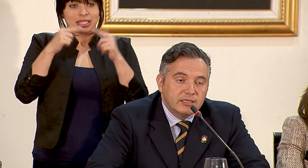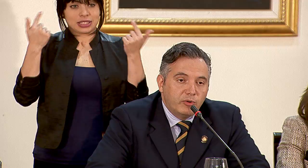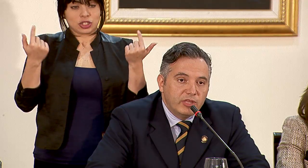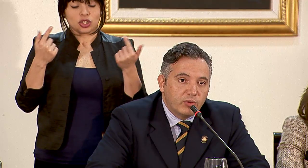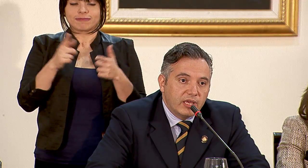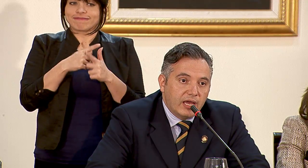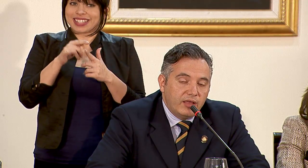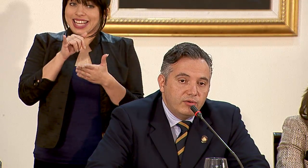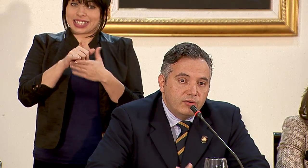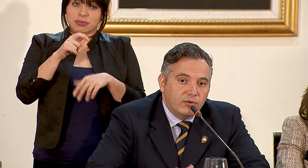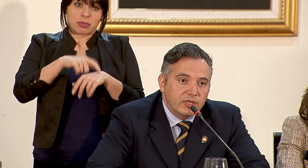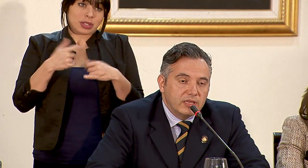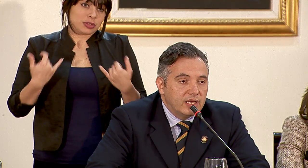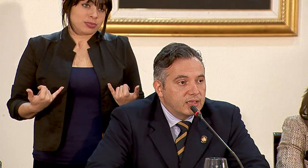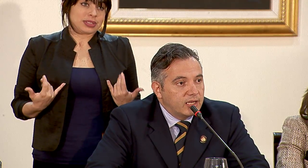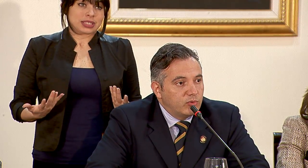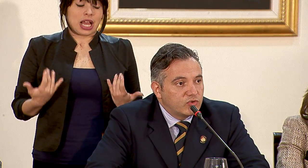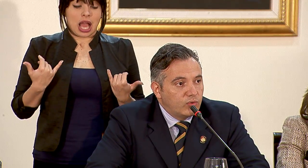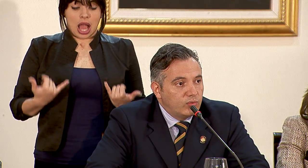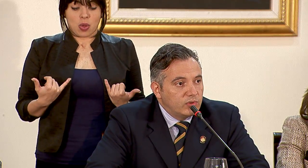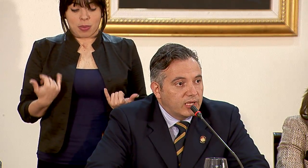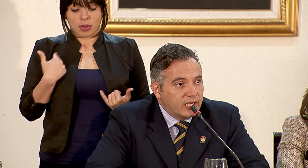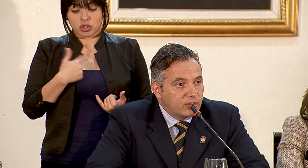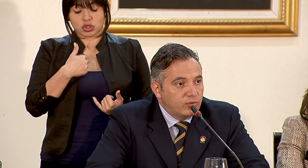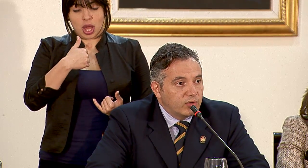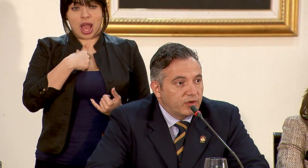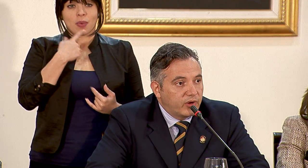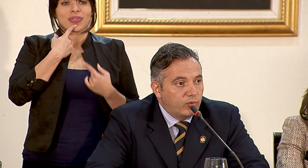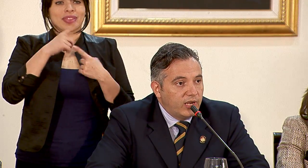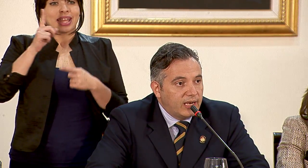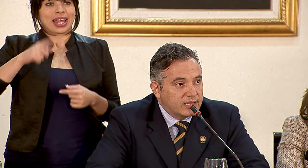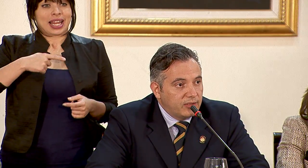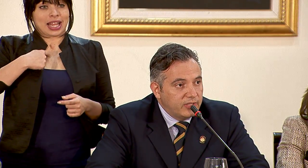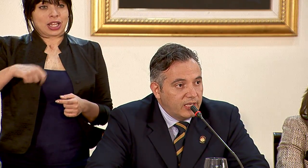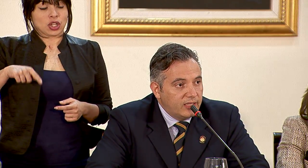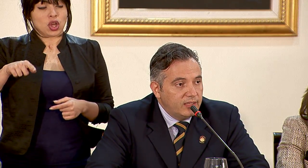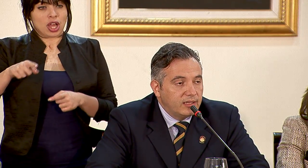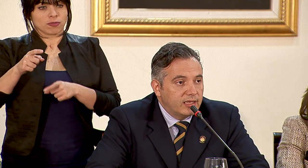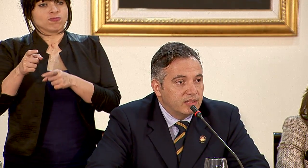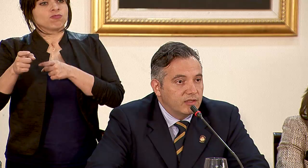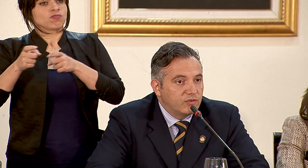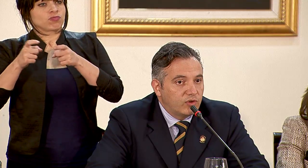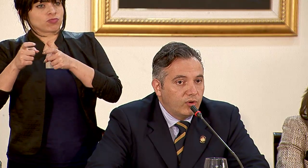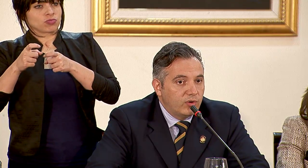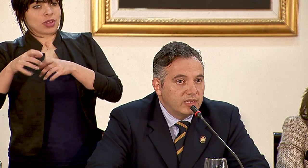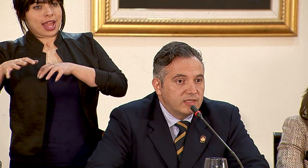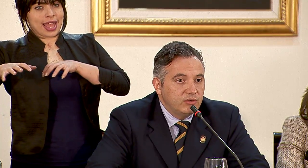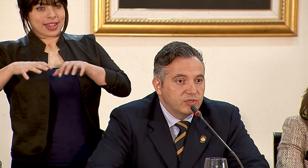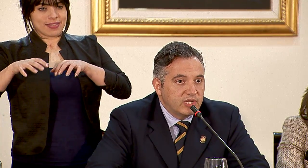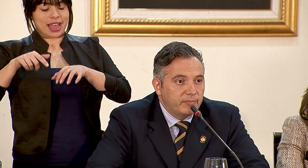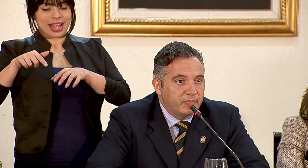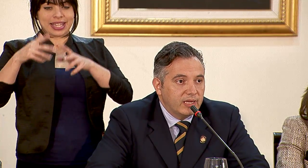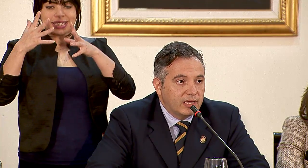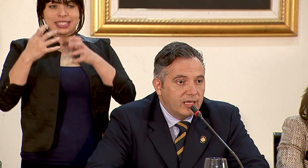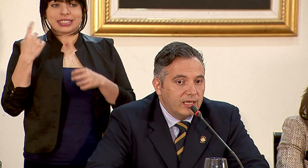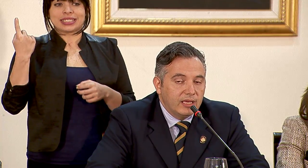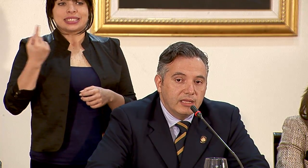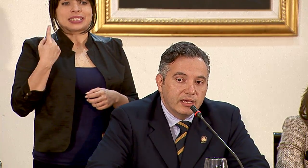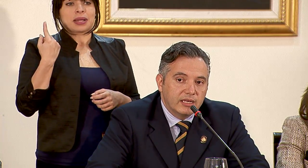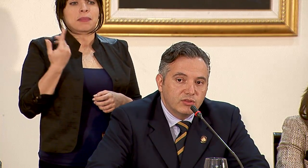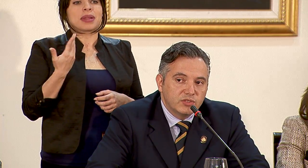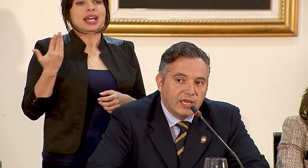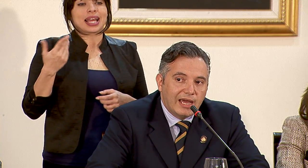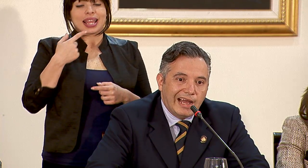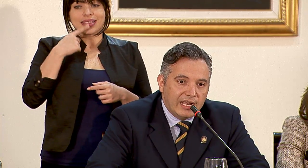Ese momento ha llegado. Hoy en día tenemos un decreto que regula la actividad. La intención ha sido siempre que